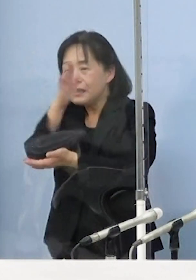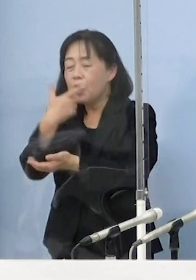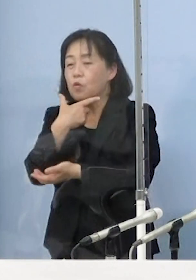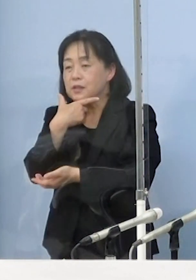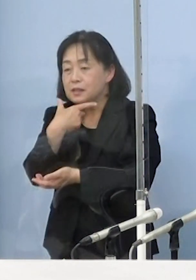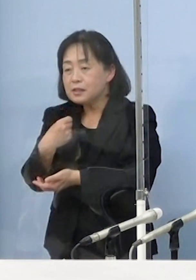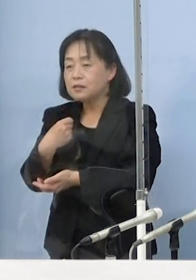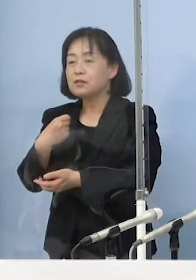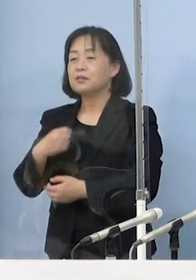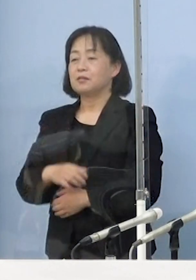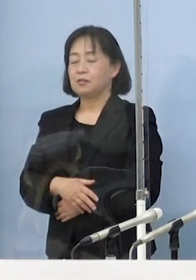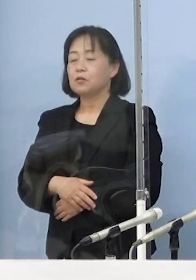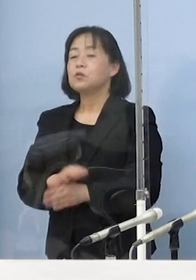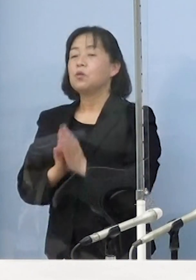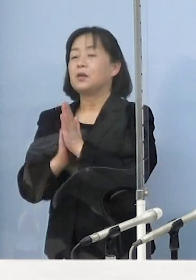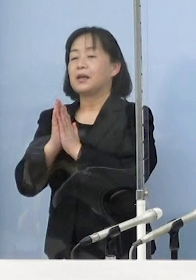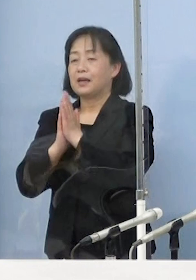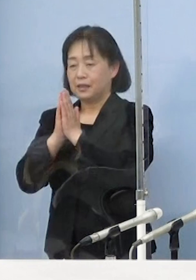います。